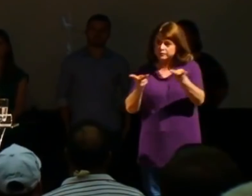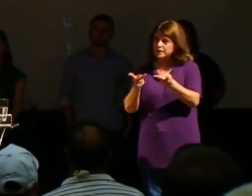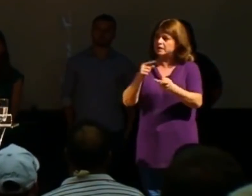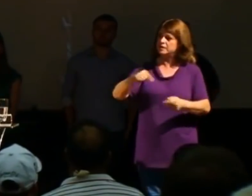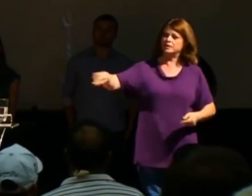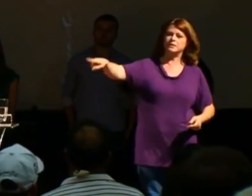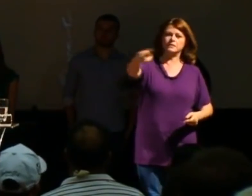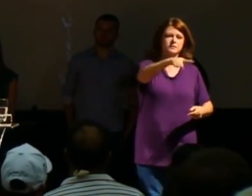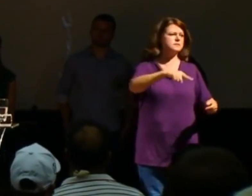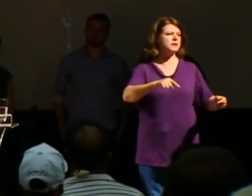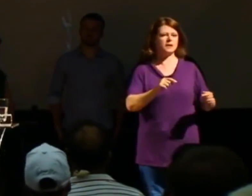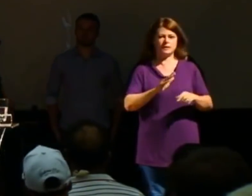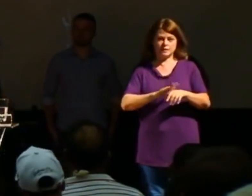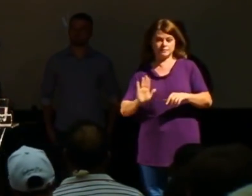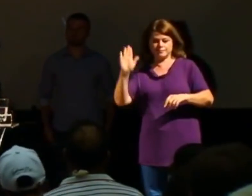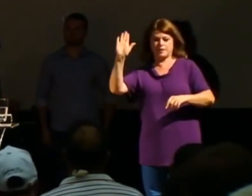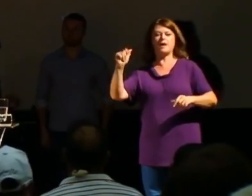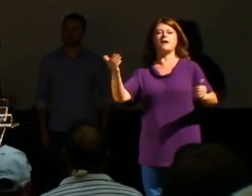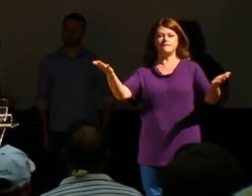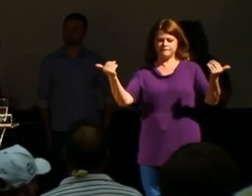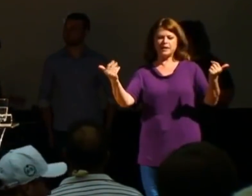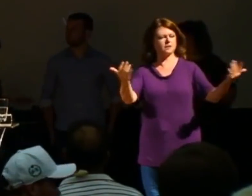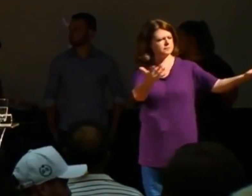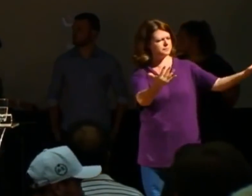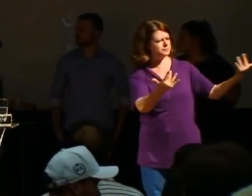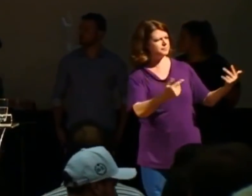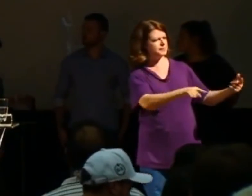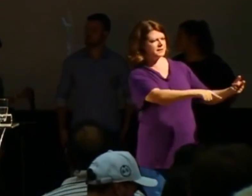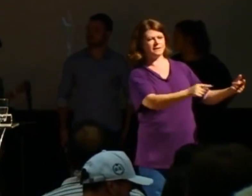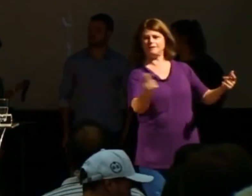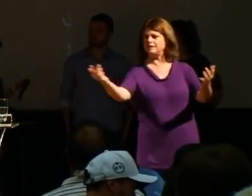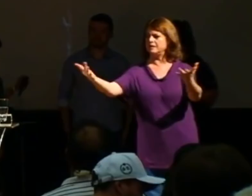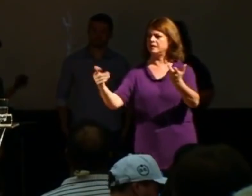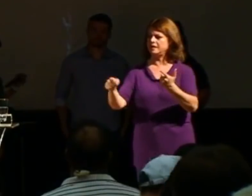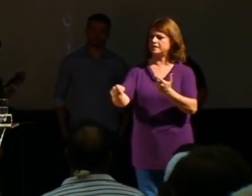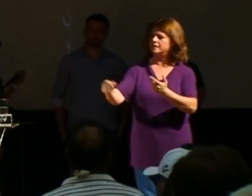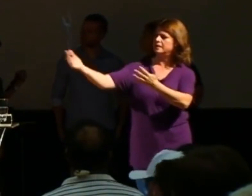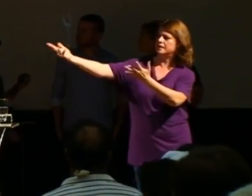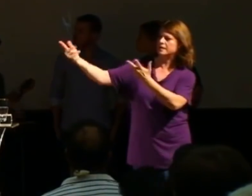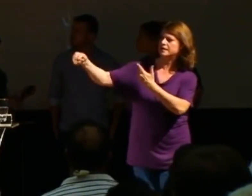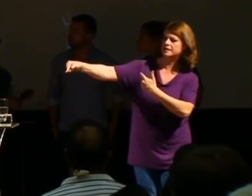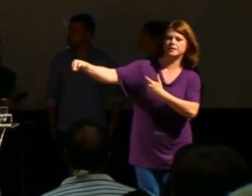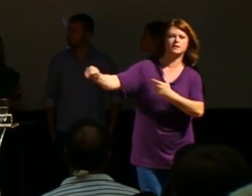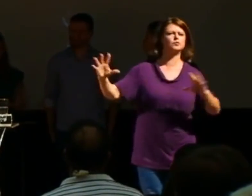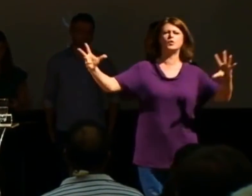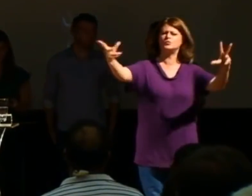com essa esperança. Olha, Mateus capítulo 12, Jesus fala o seguinte: